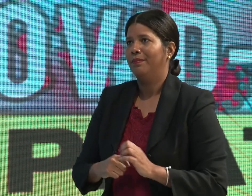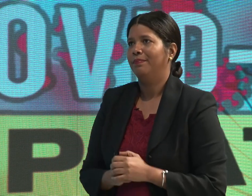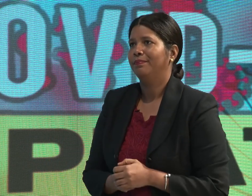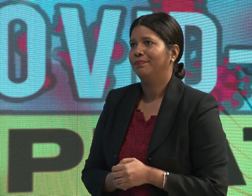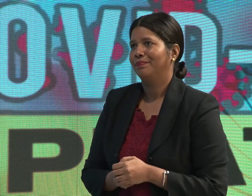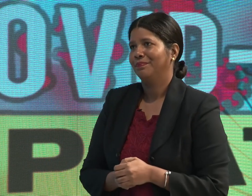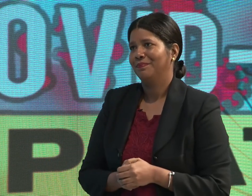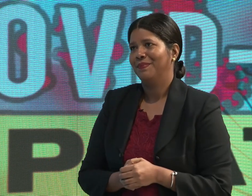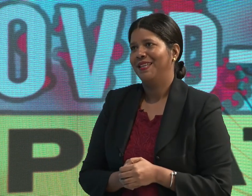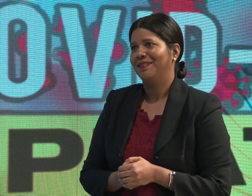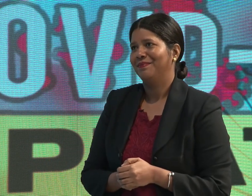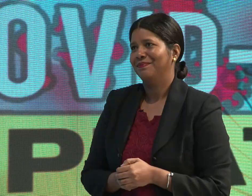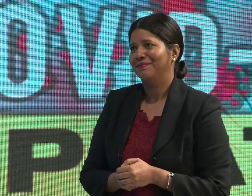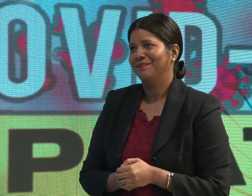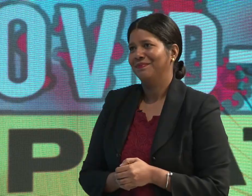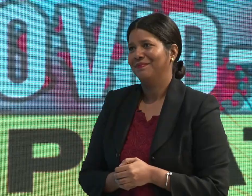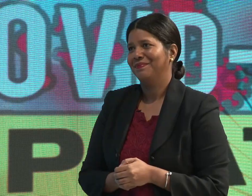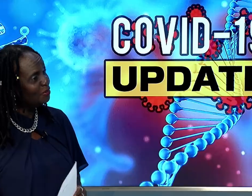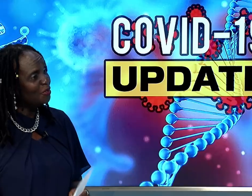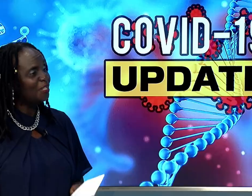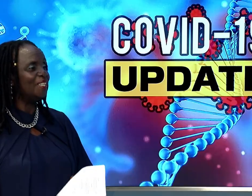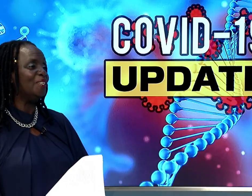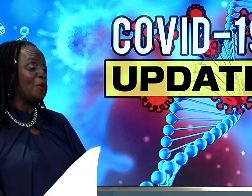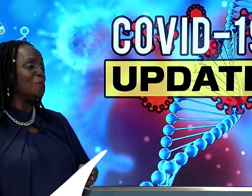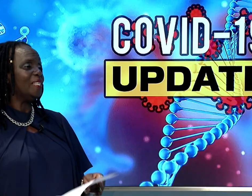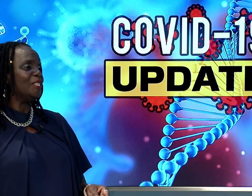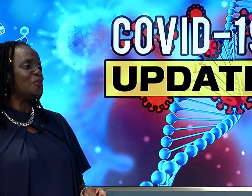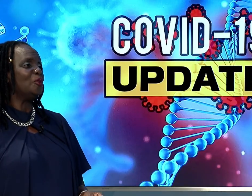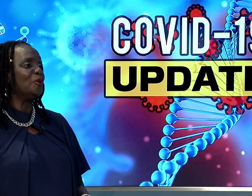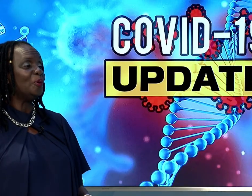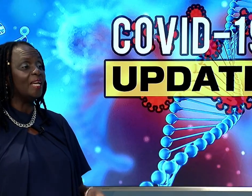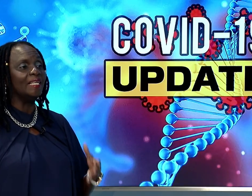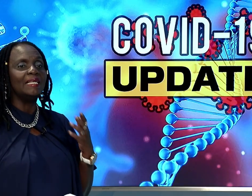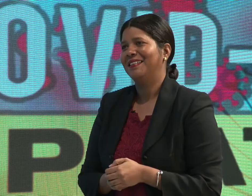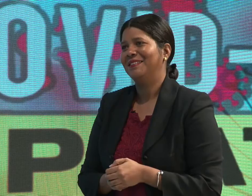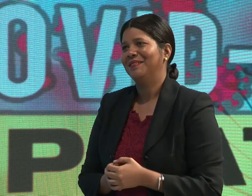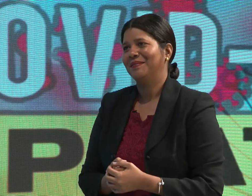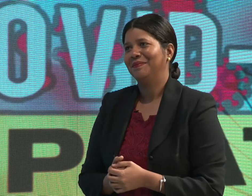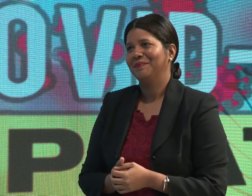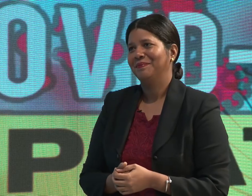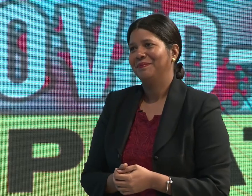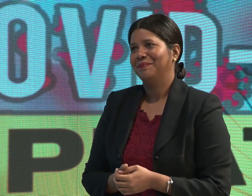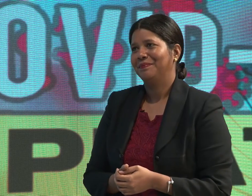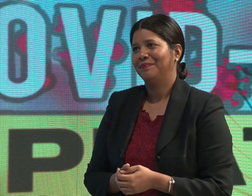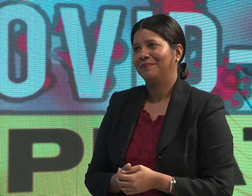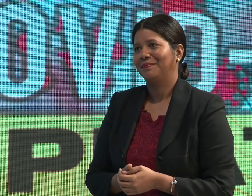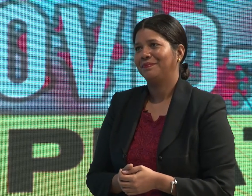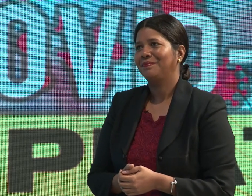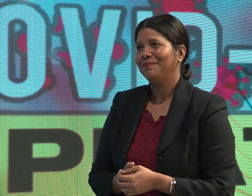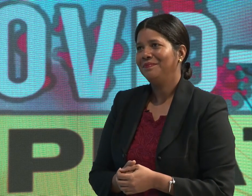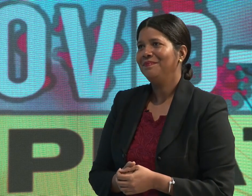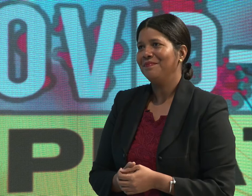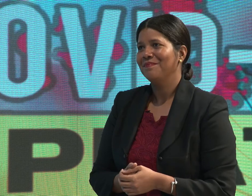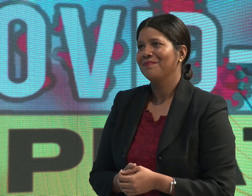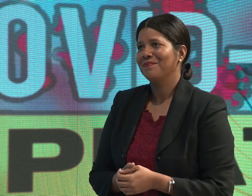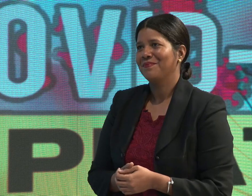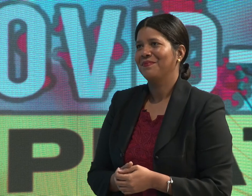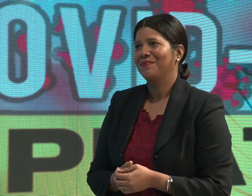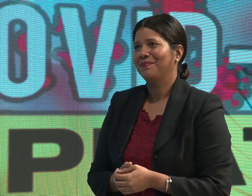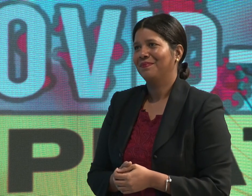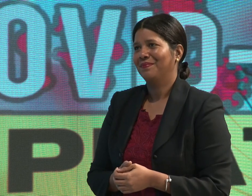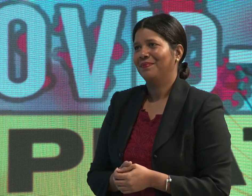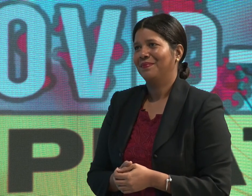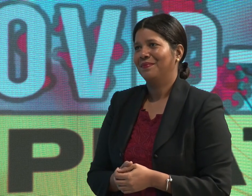om? Yes. Ja. Nou. Bedankt voor je komst naar de studio. Graag gedaan. En ik neem aan dat ik kan echt beamen dat